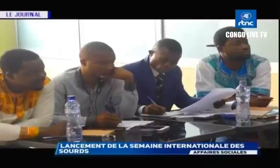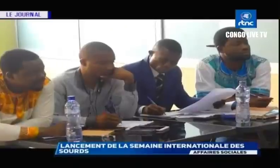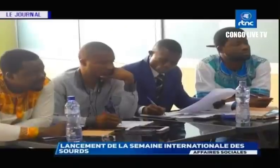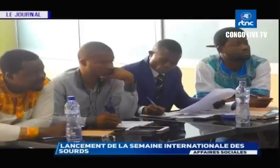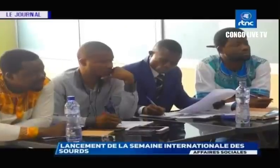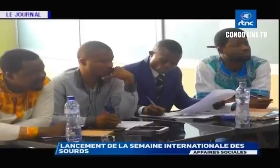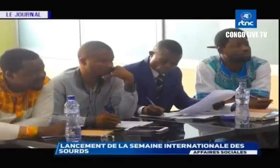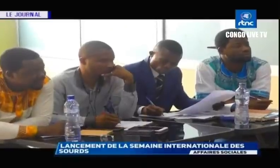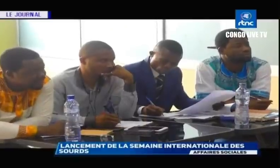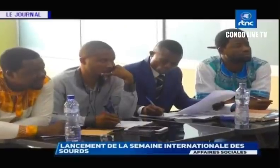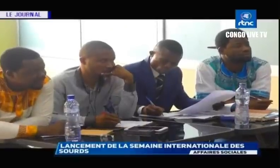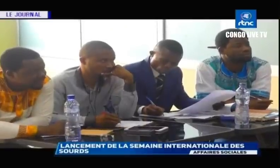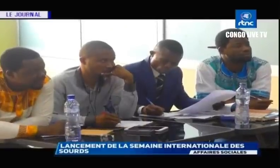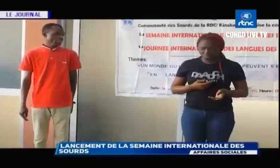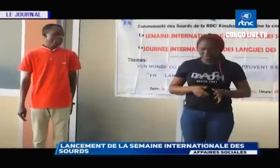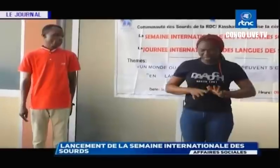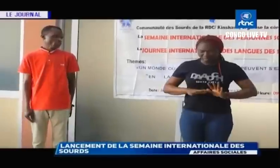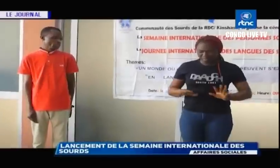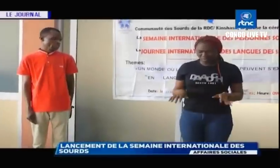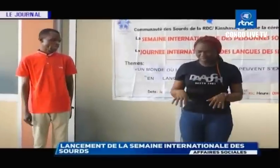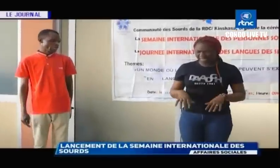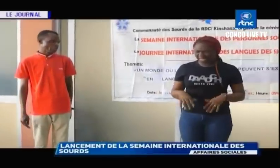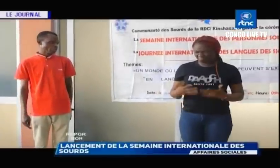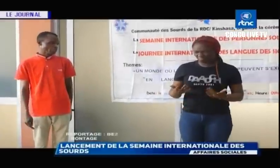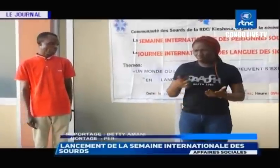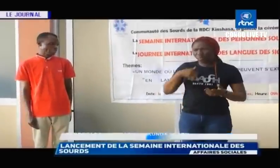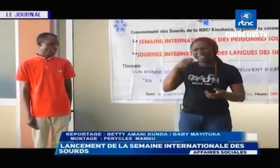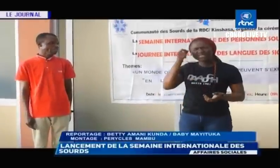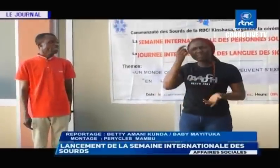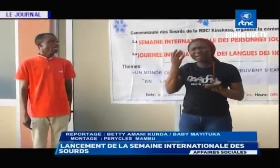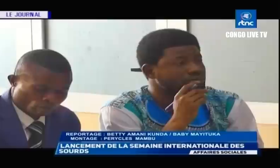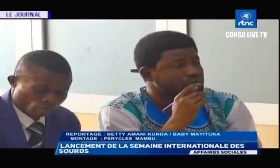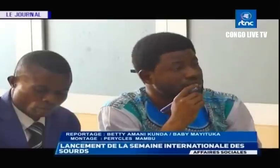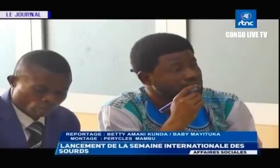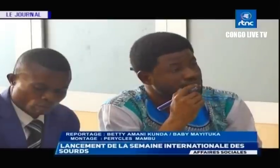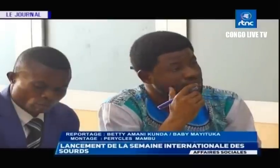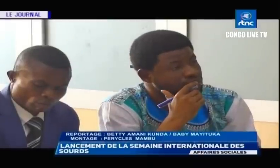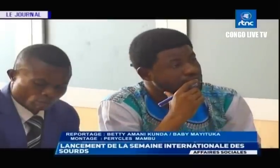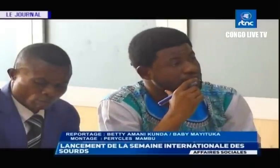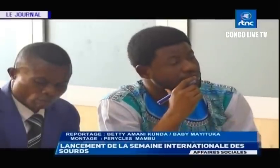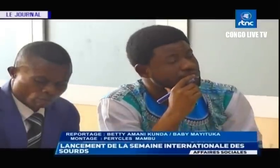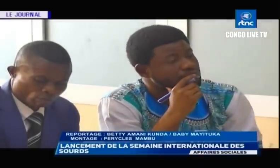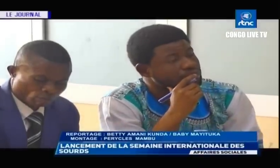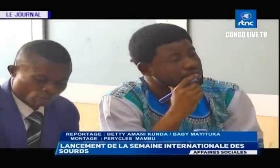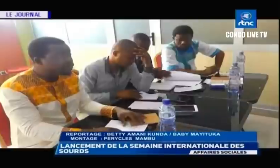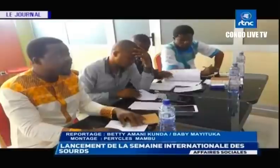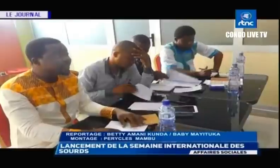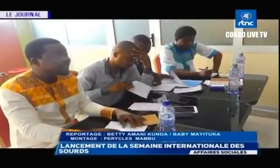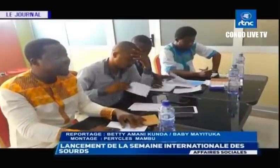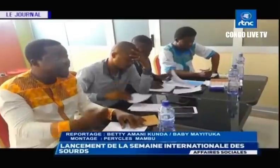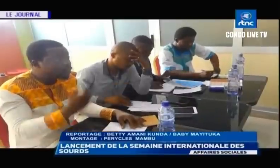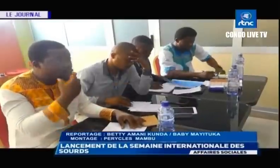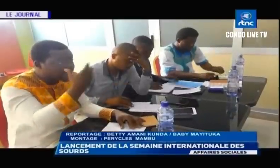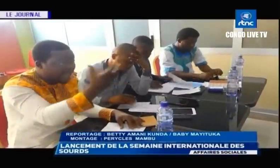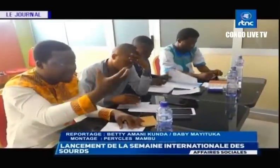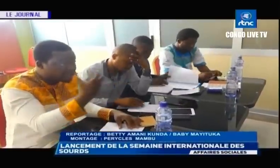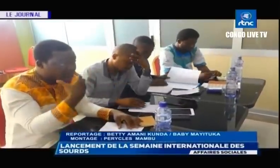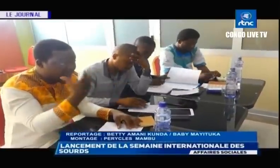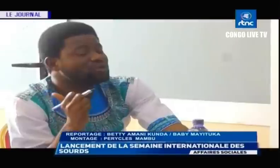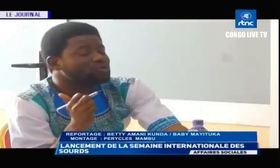la cohésion, le rapport et les relations humaines, ainsi leur épanouissement. La langue des signes est le cadeau noble que Dieu ait donné